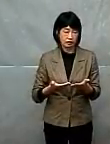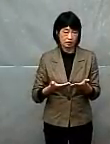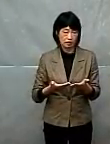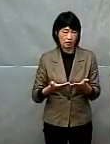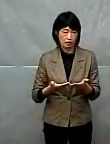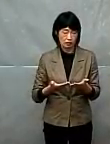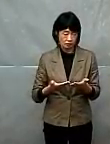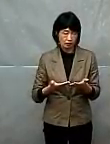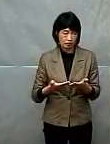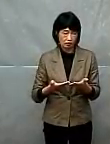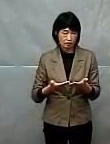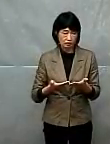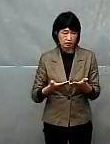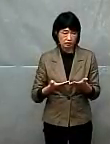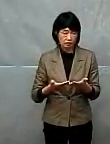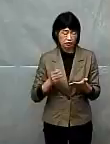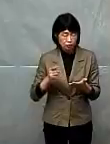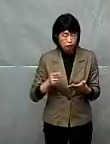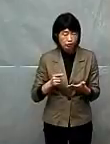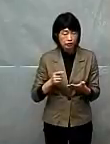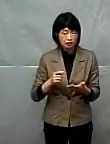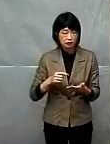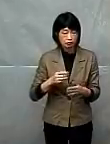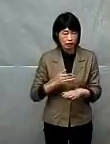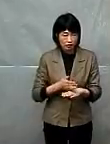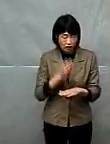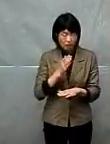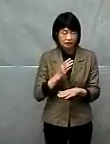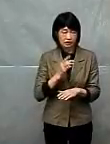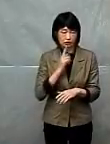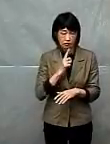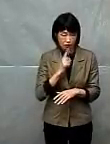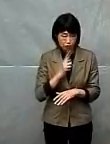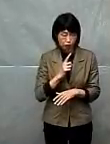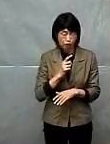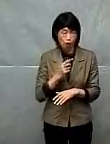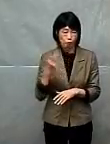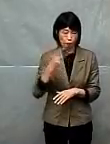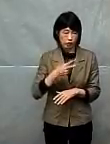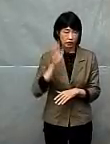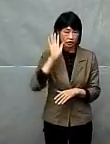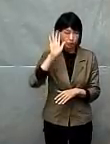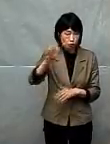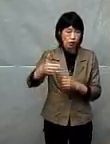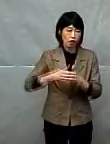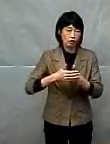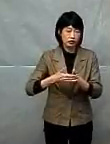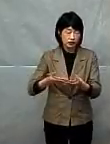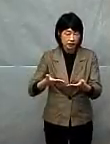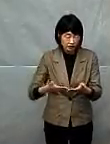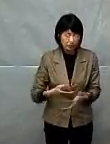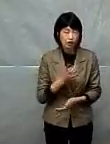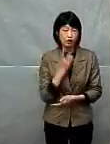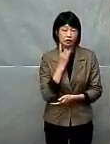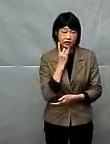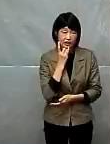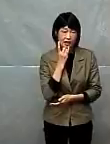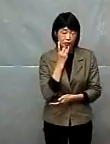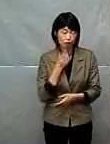謝しているということと、将来応援していただけるという期待というものもあります